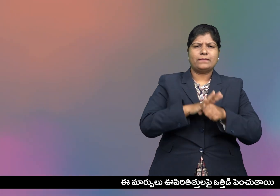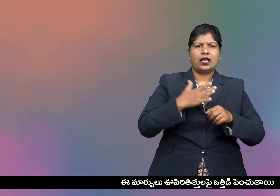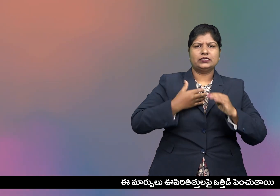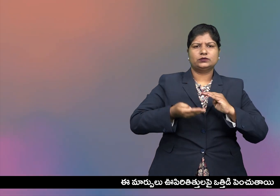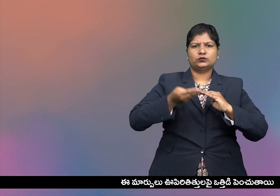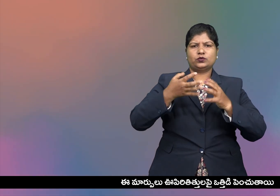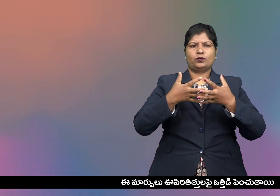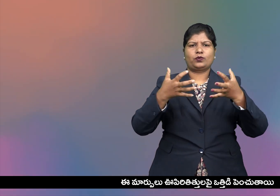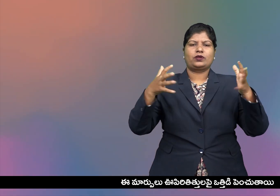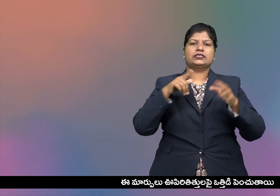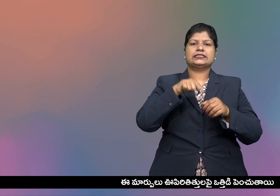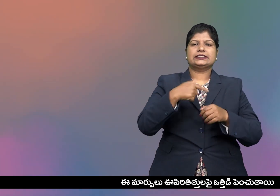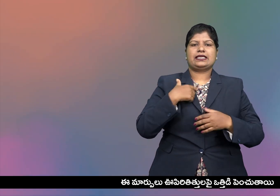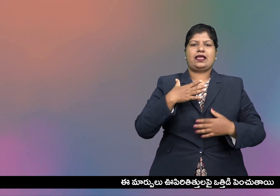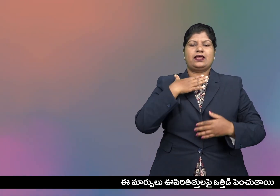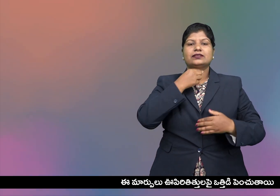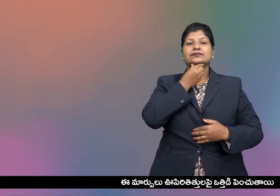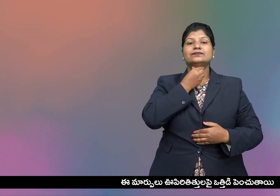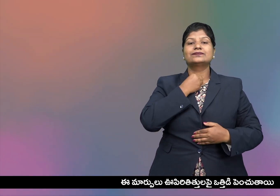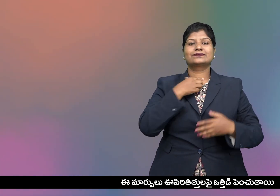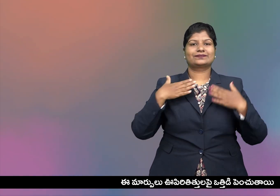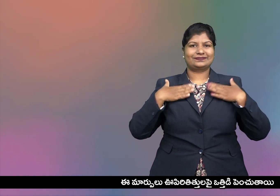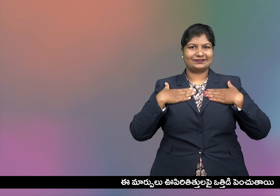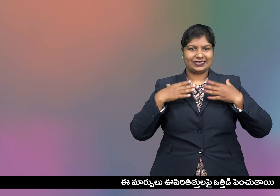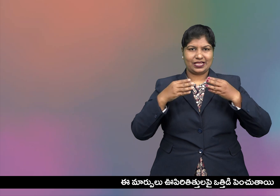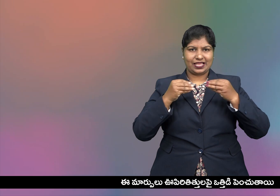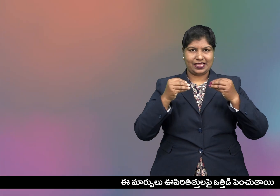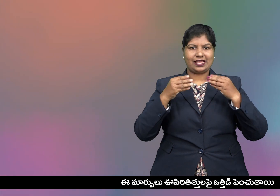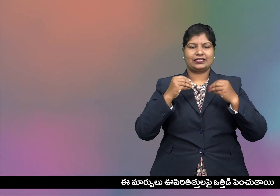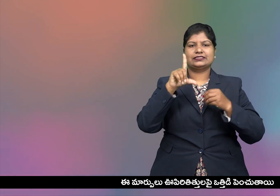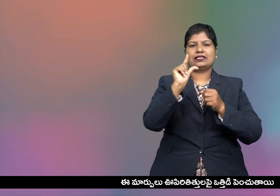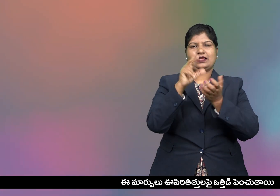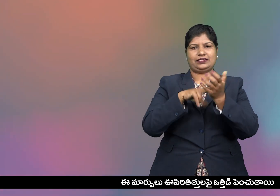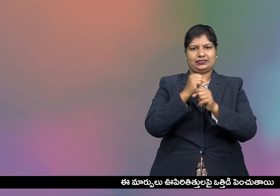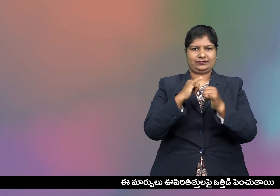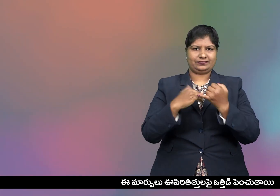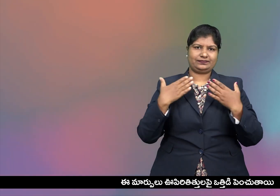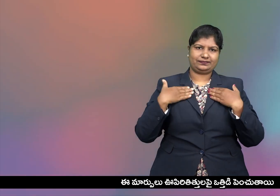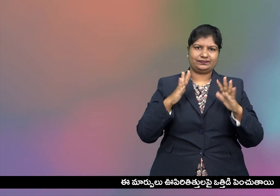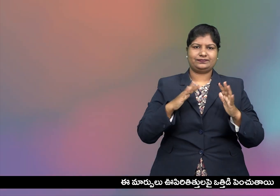పెంచుతాయి.